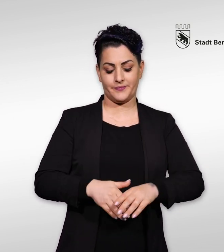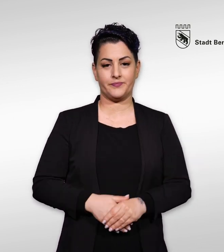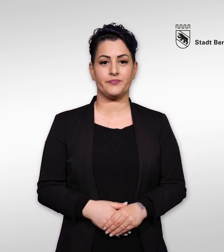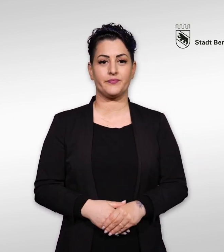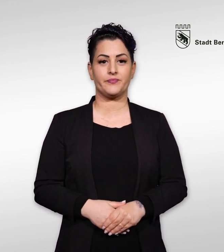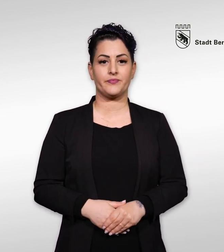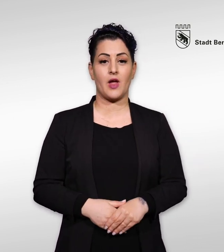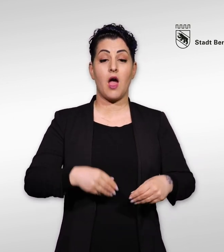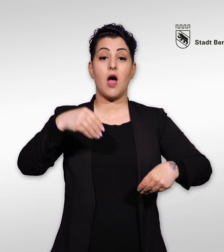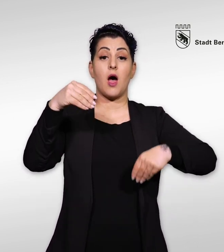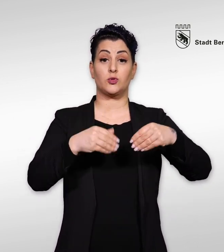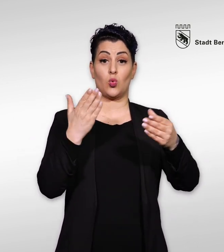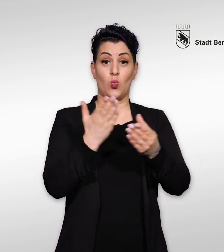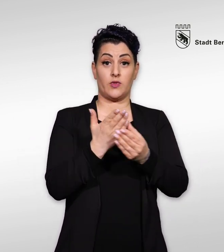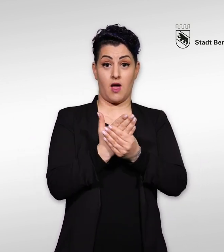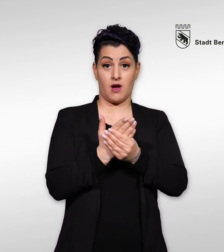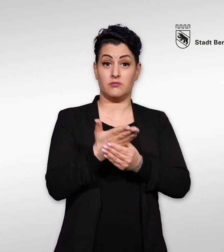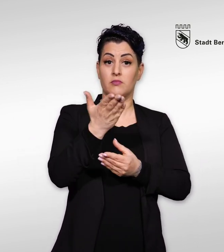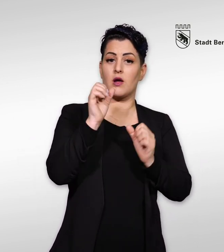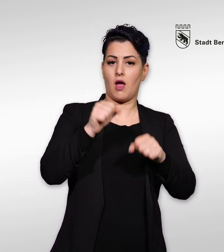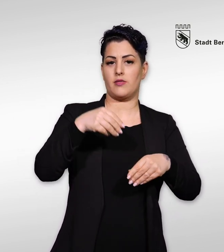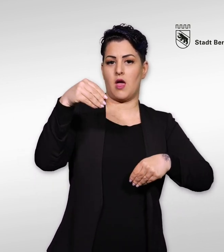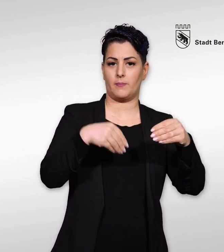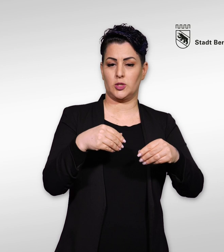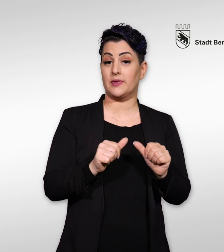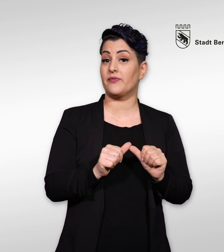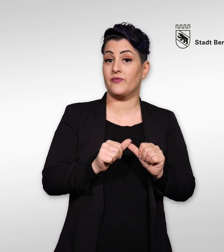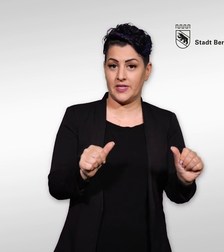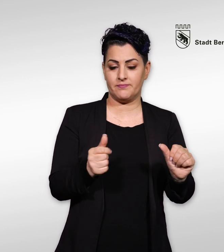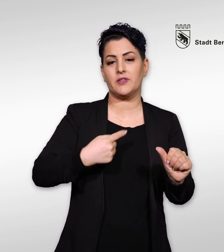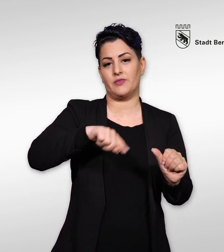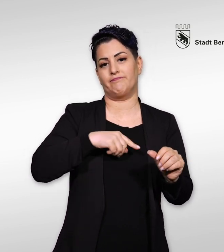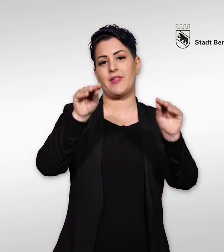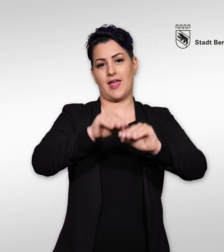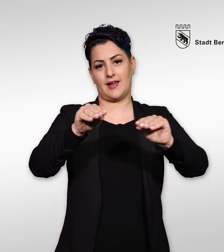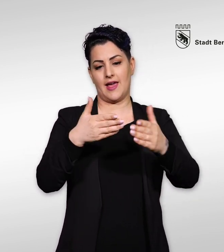Wir erklären Ihnen nun Schritt für Schritt, wie Sie die Abstimmungsunterlagen ausfüllen können.